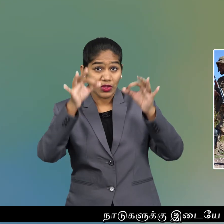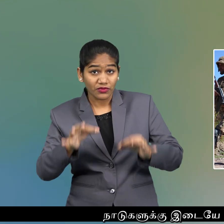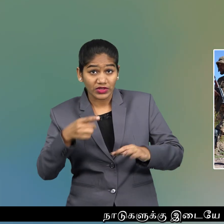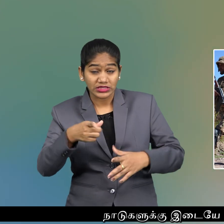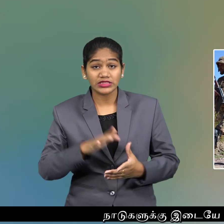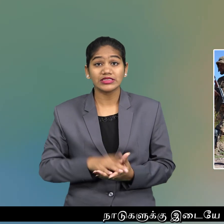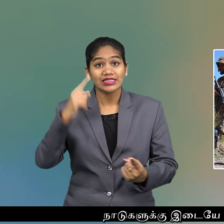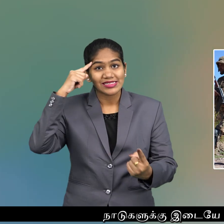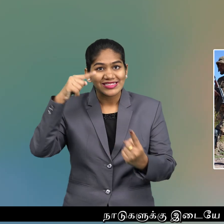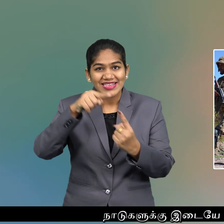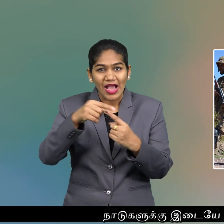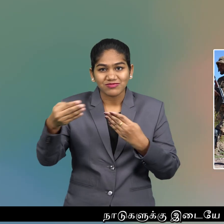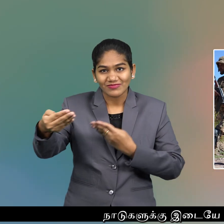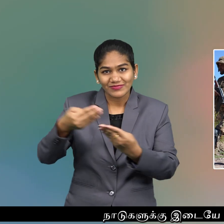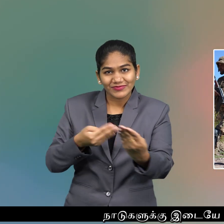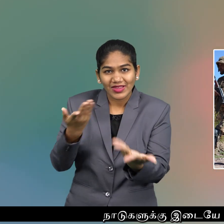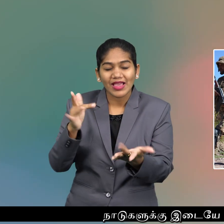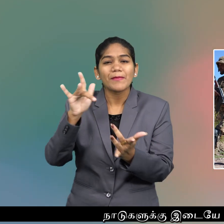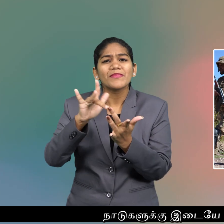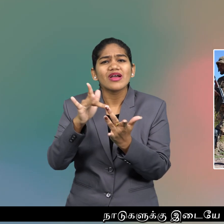நாடுகளுக்கு இடையே ஒரு முறையான ஒப்பந்தம்,